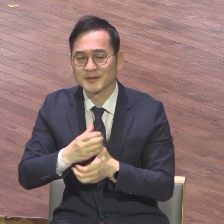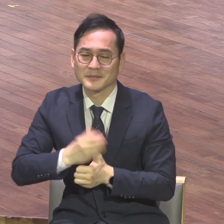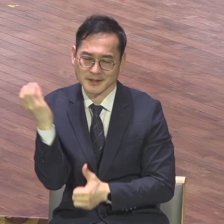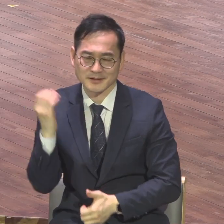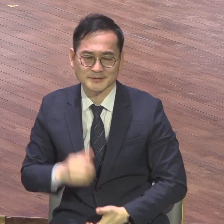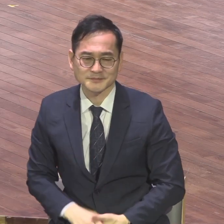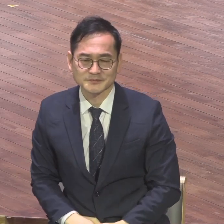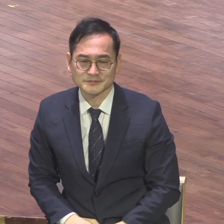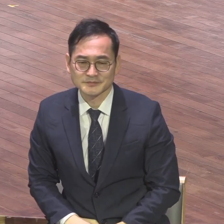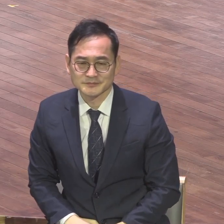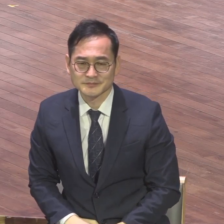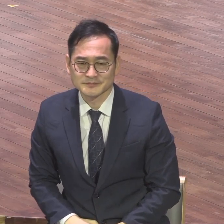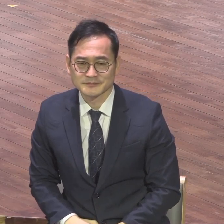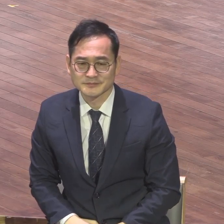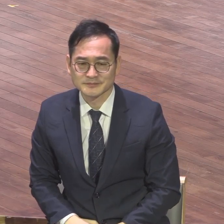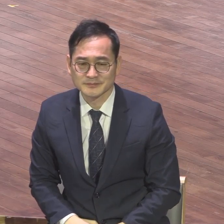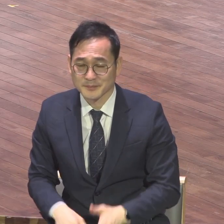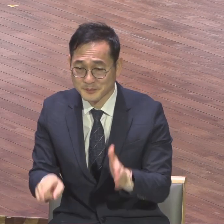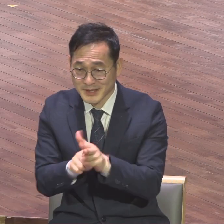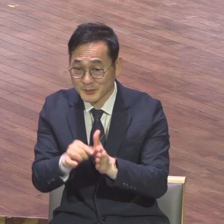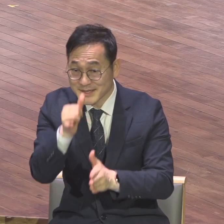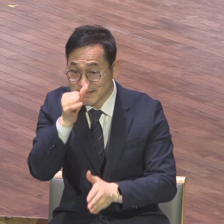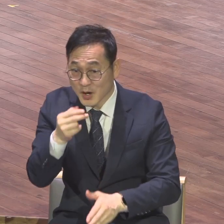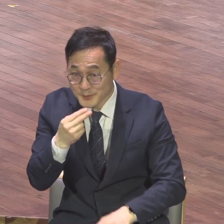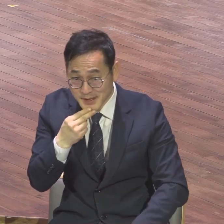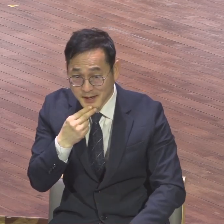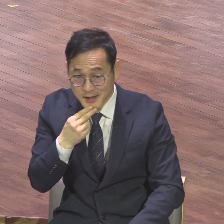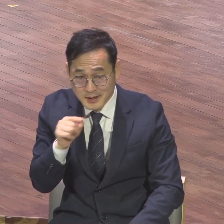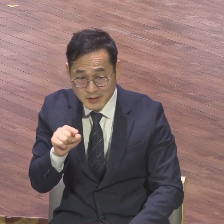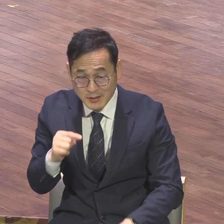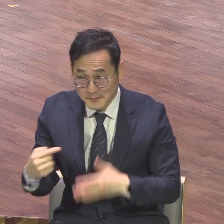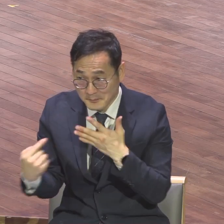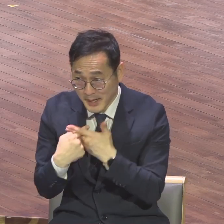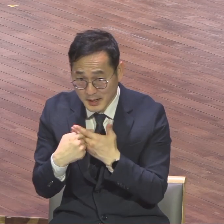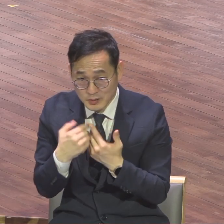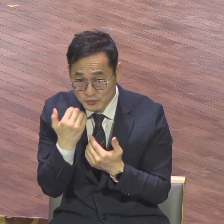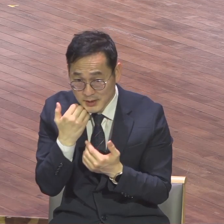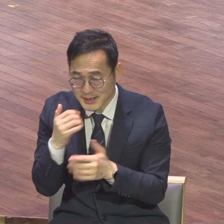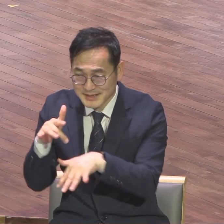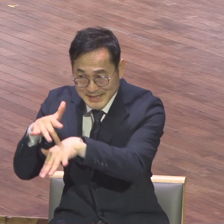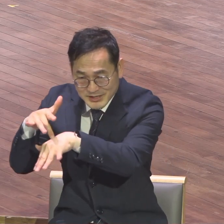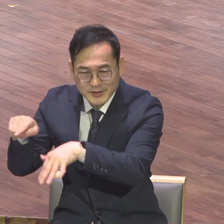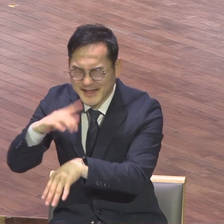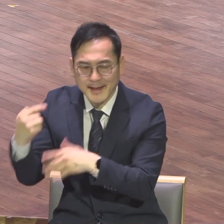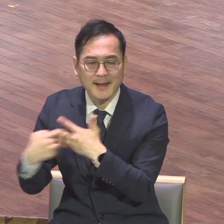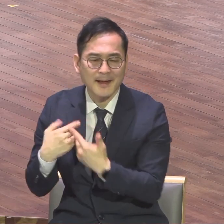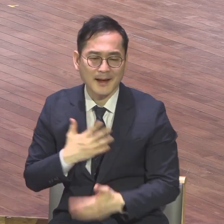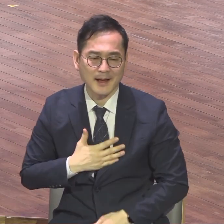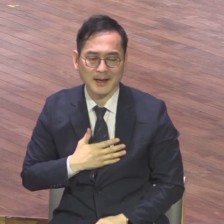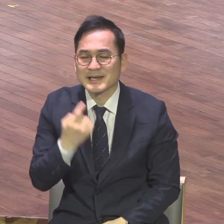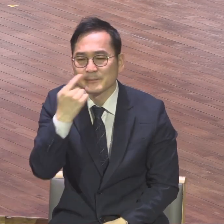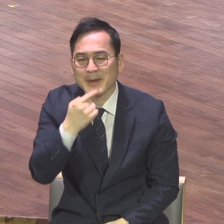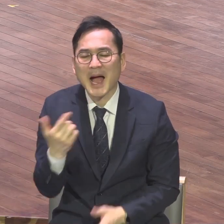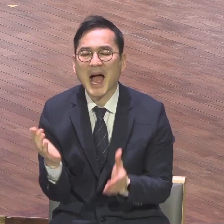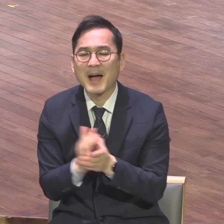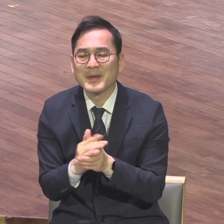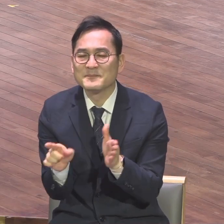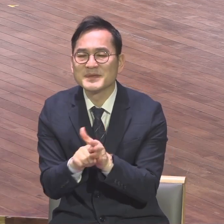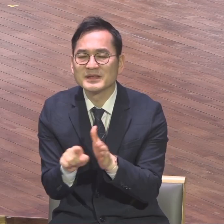성령이 알고 귀신이 알아요. 하나님이 알고 사단이 알아요. 믿는지 안 믿는지. 입으로 믿는다라고 안 믿는 사람